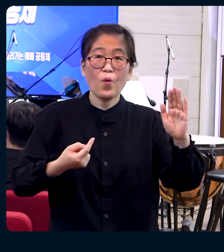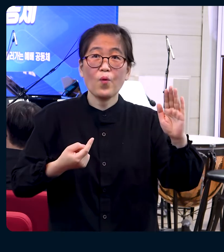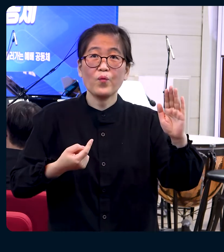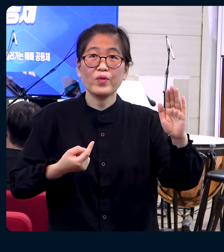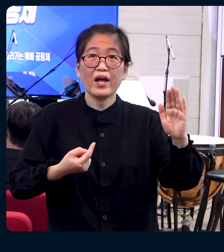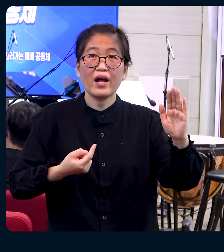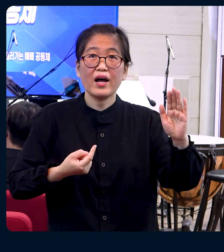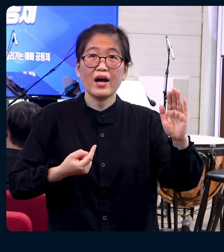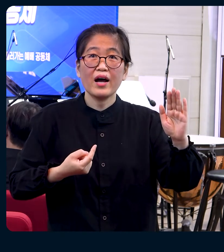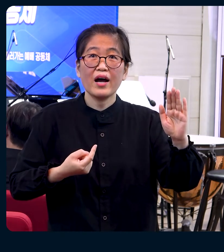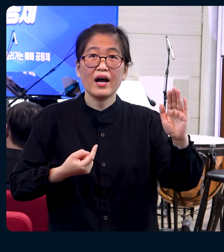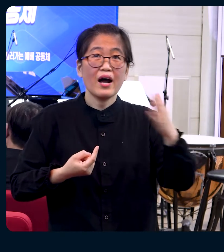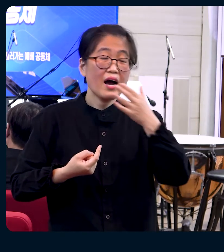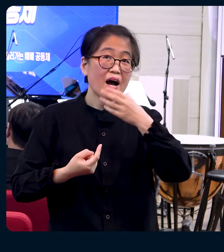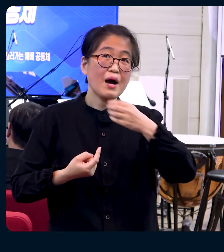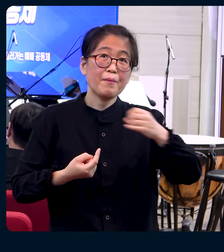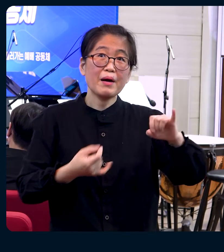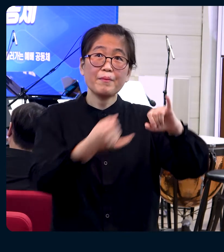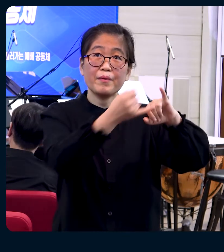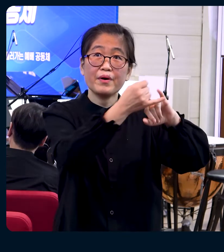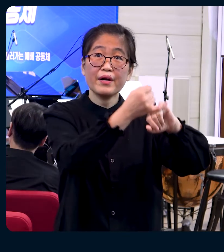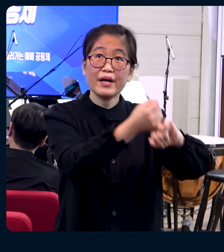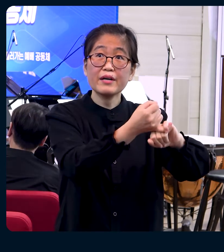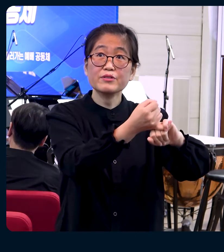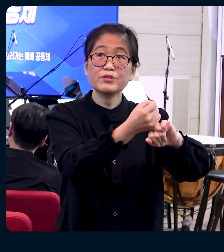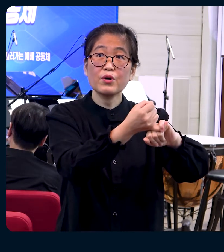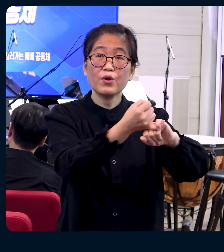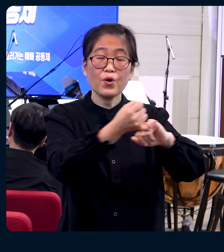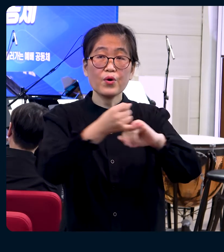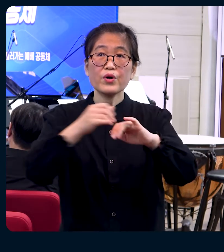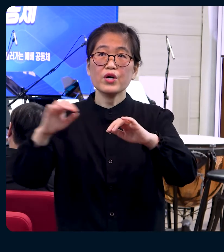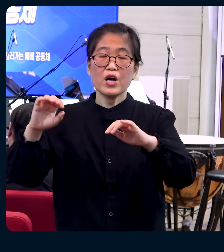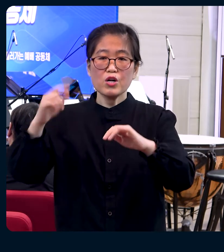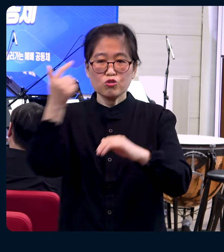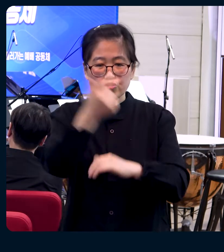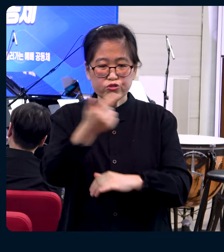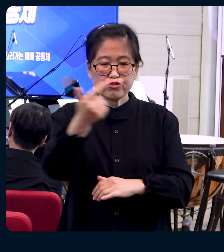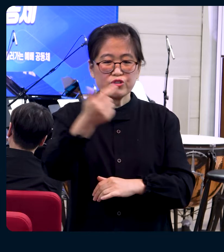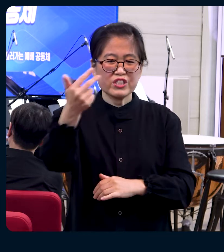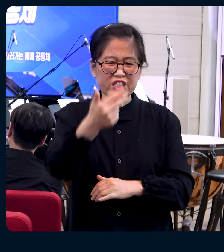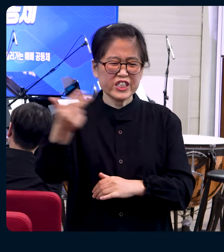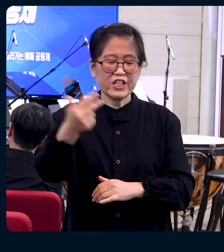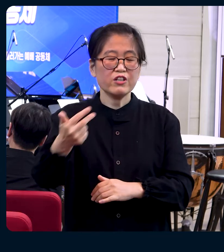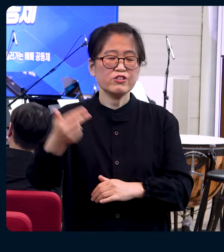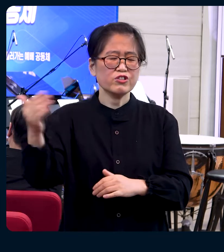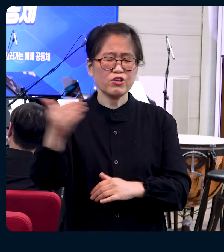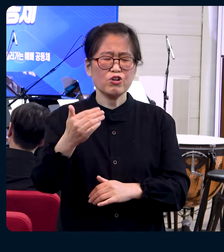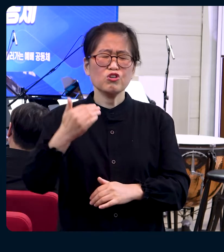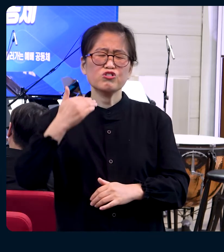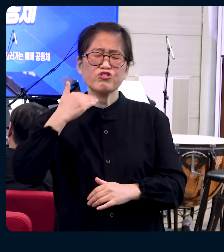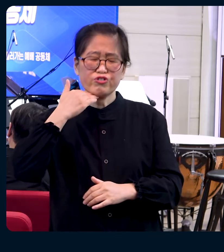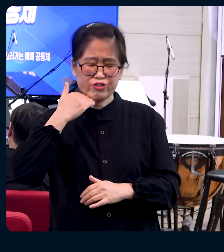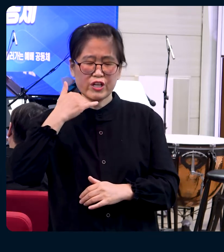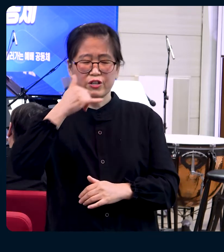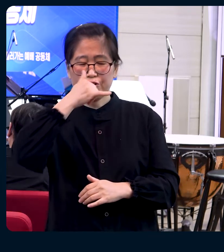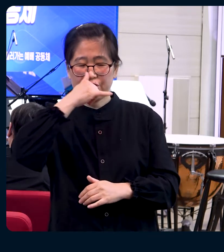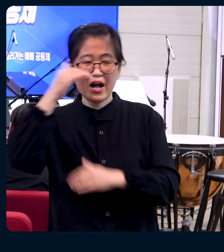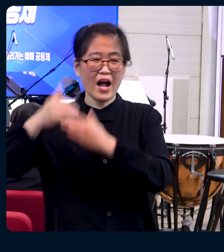나온다는 약속을 이루시기 위해 아브라함에게 하신 약속을 성취하기 위해 700년을 기다리고 계신